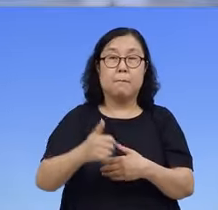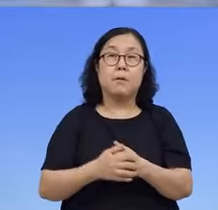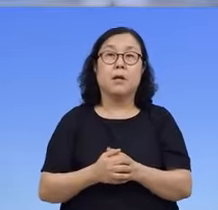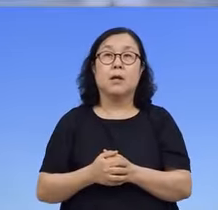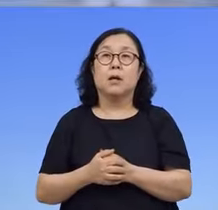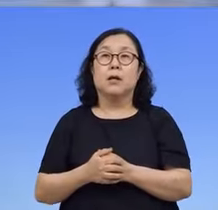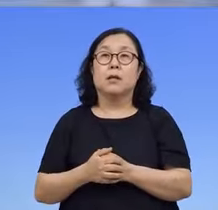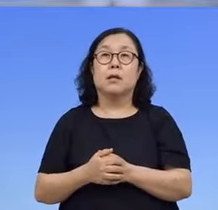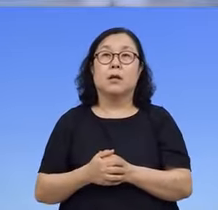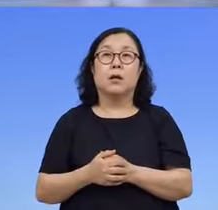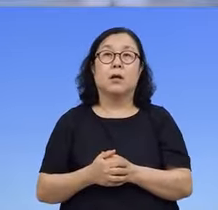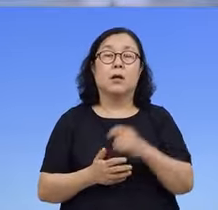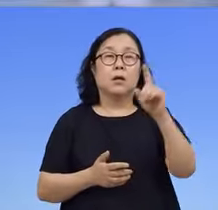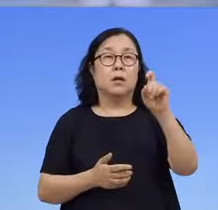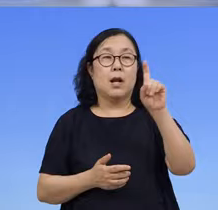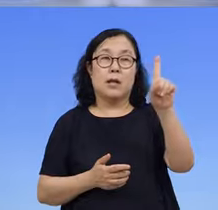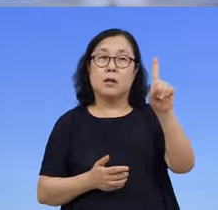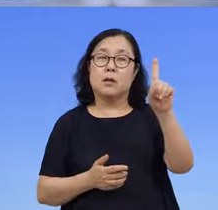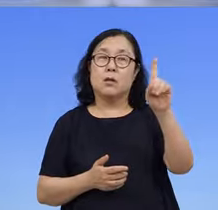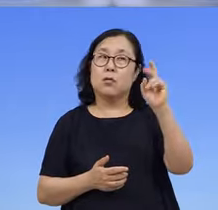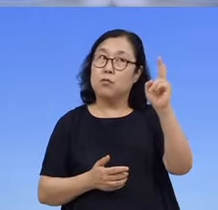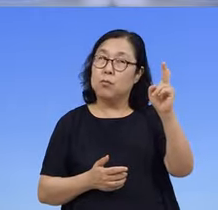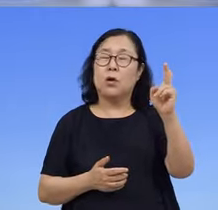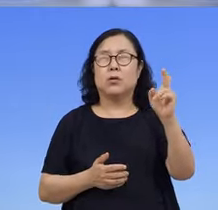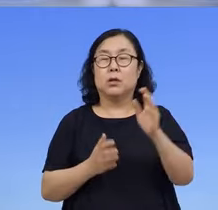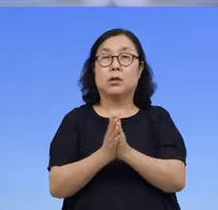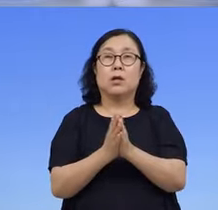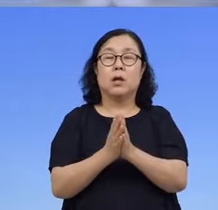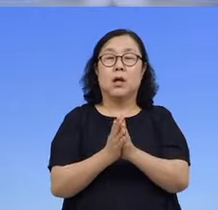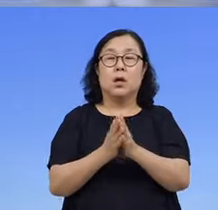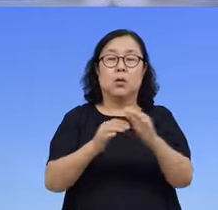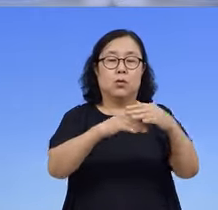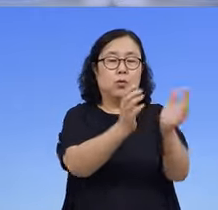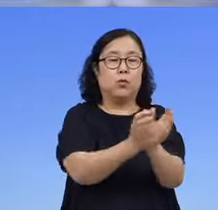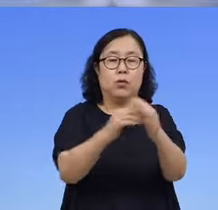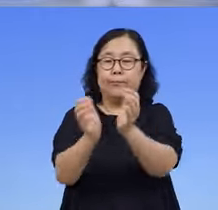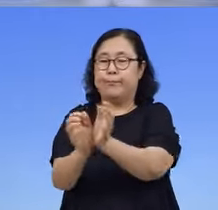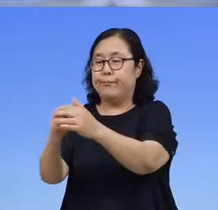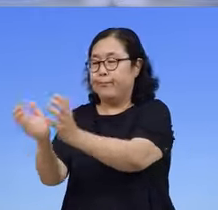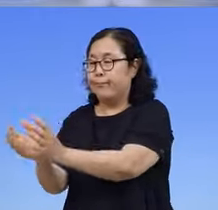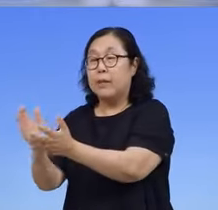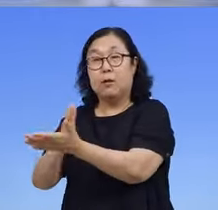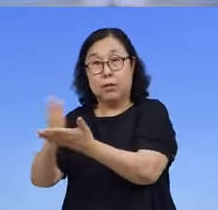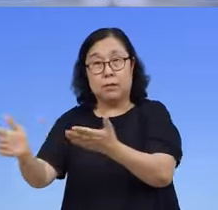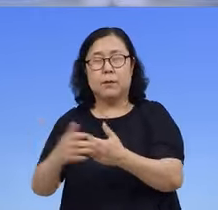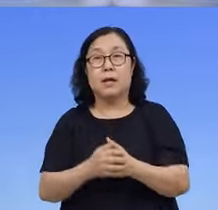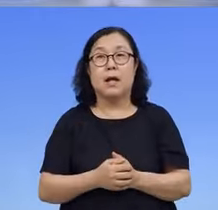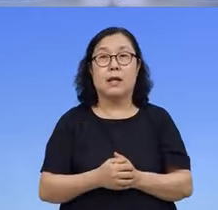이제 조를 짜가지고 그렇게 한 12분씩 60몇 명이 이렇게 조를 나누었는데요,